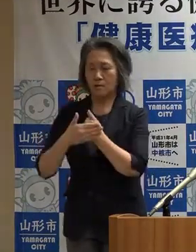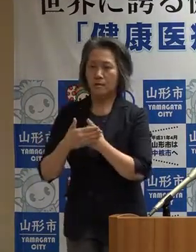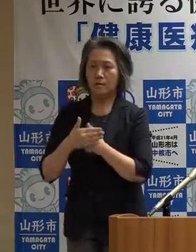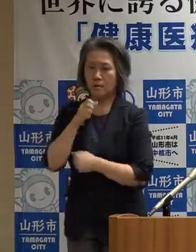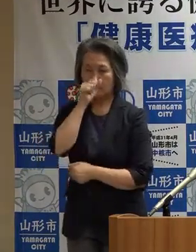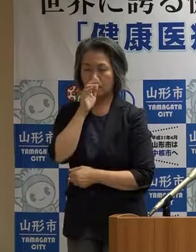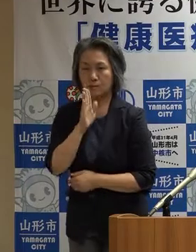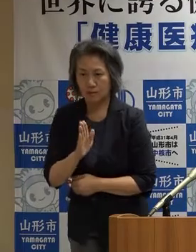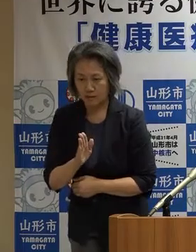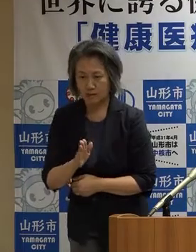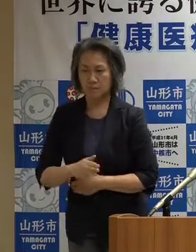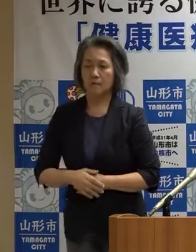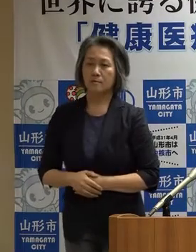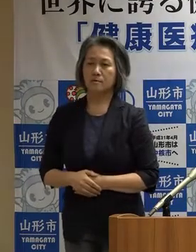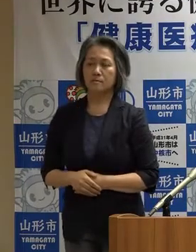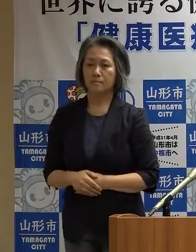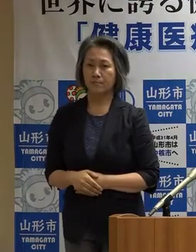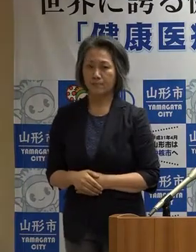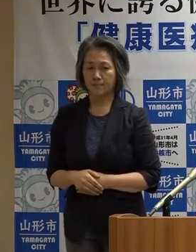願いいたします。